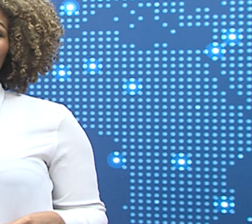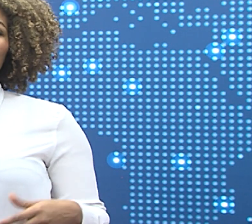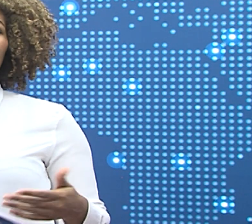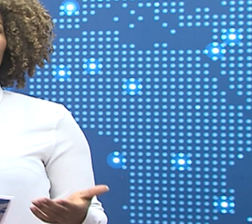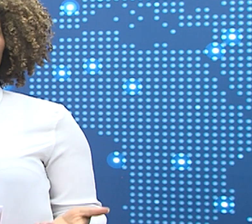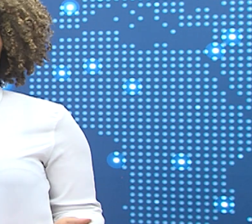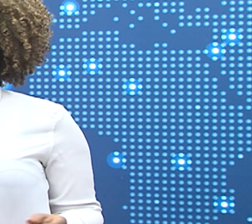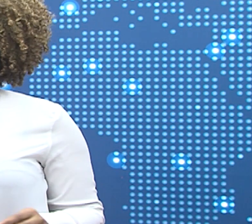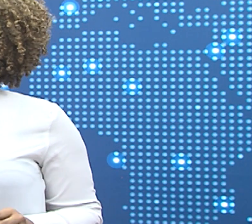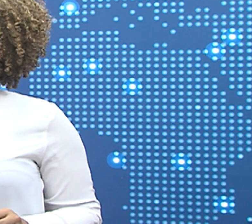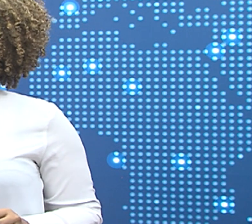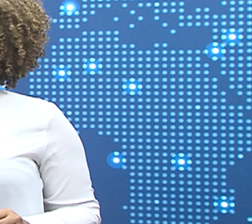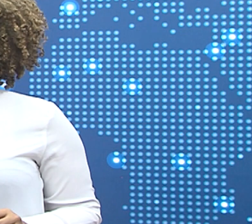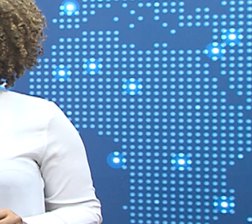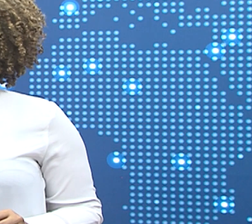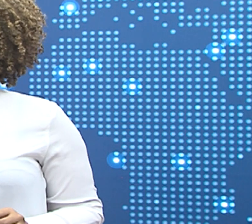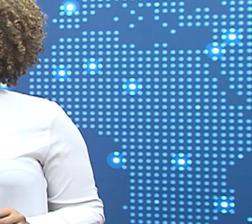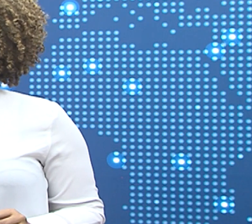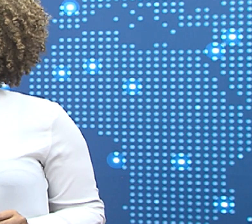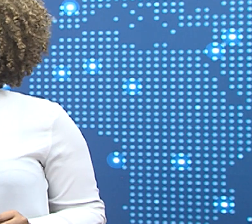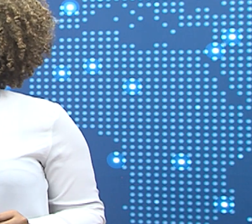de 435, sendo